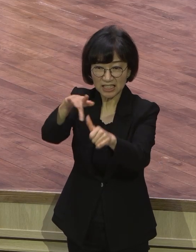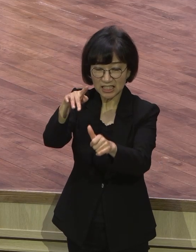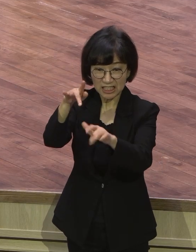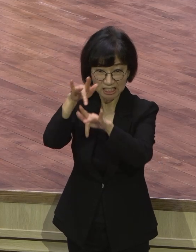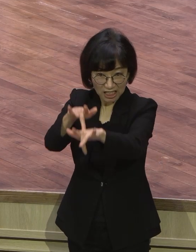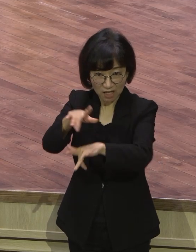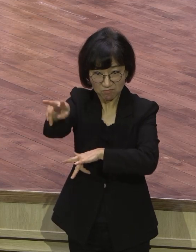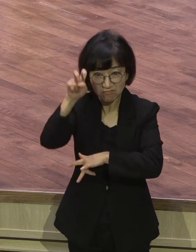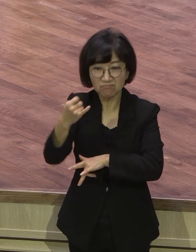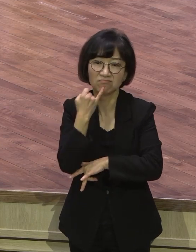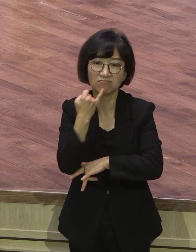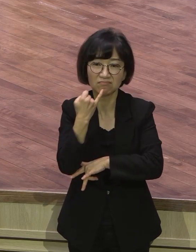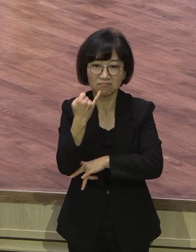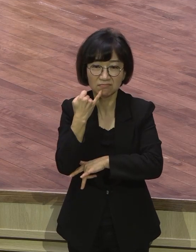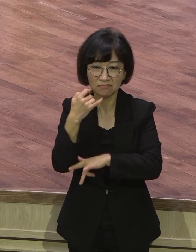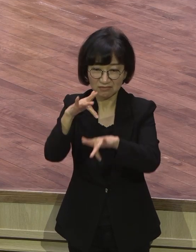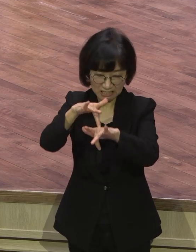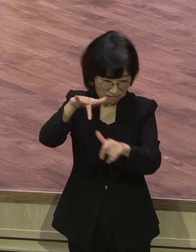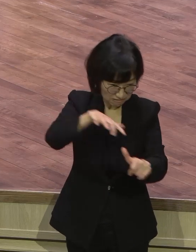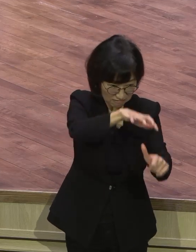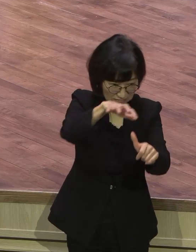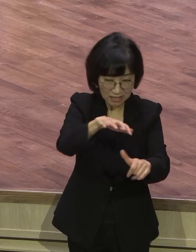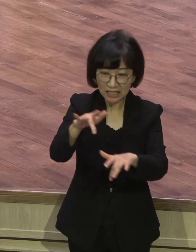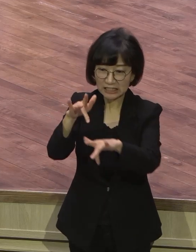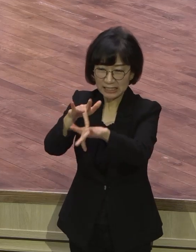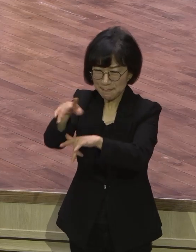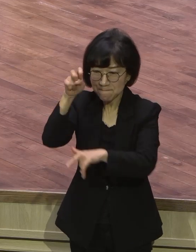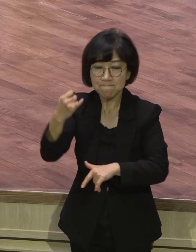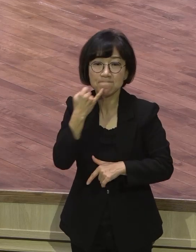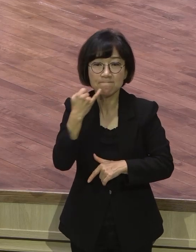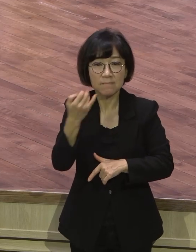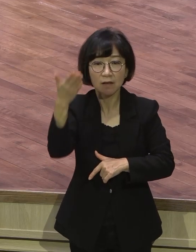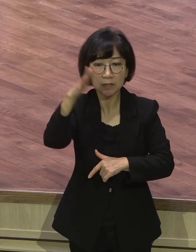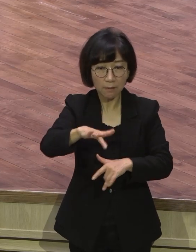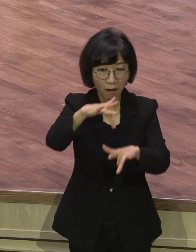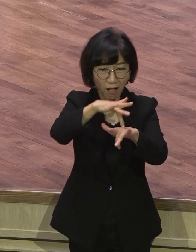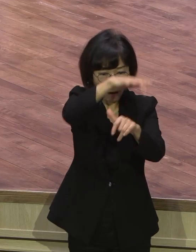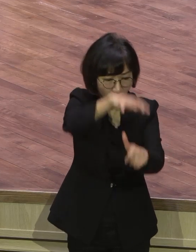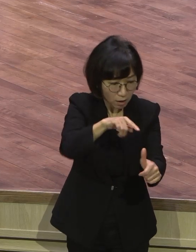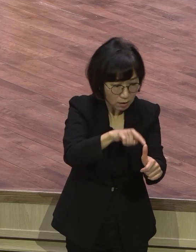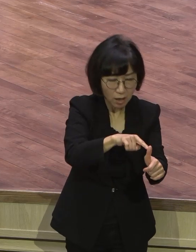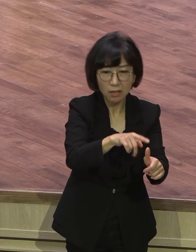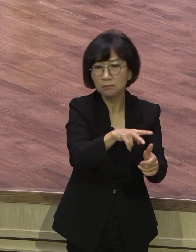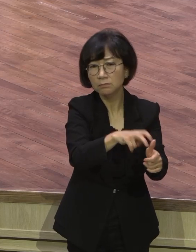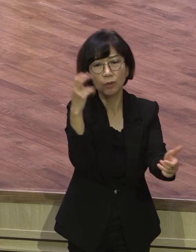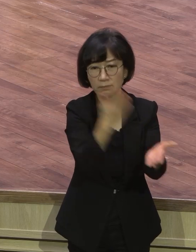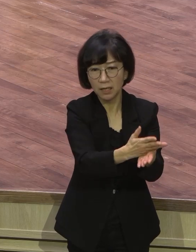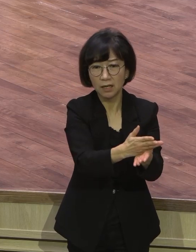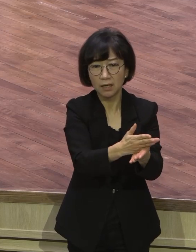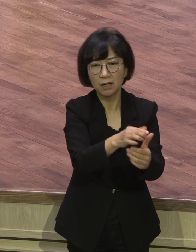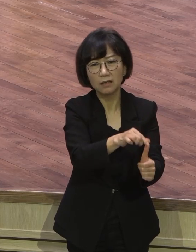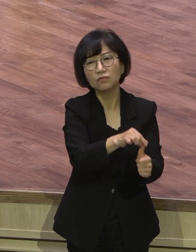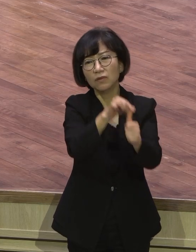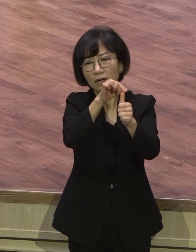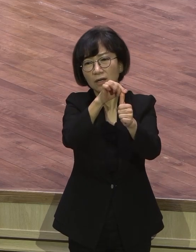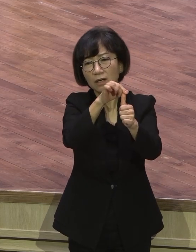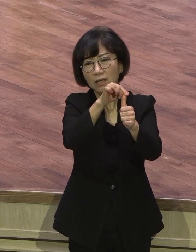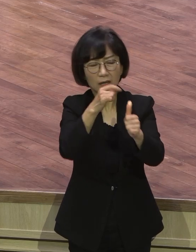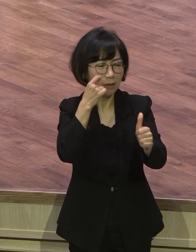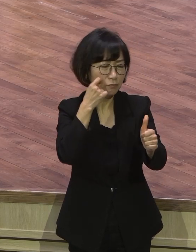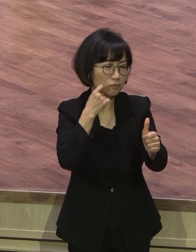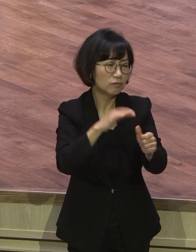사단에게 잡혀있잖아요. 불쌍자들이 나를 괴롭히고 힘들게 하는데 그 사람이 사단에게 잡혀있잖아요. 그 사람 빼내야지. 불쌍이